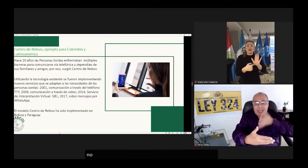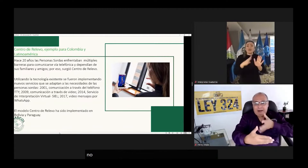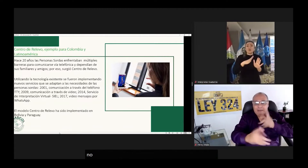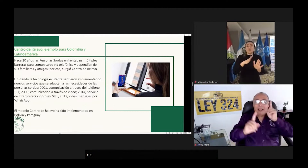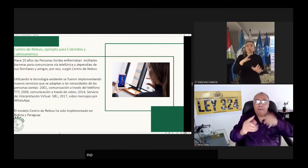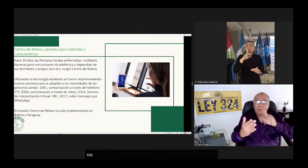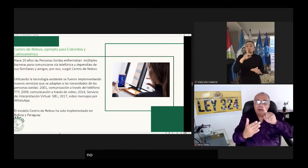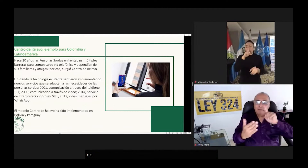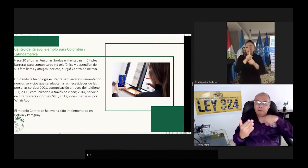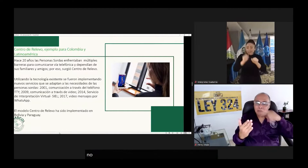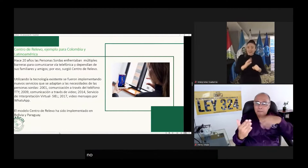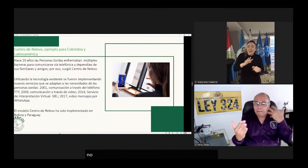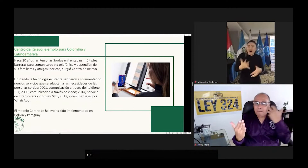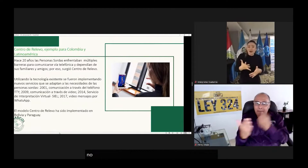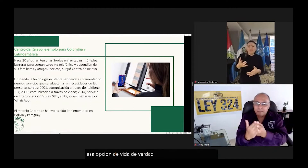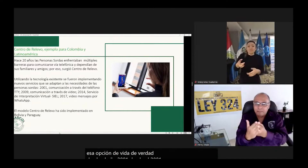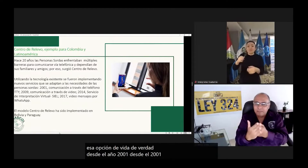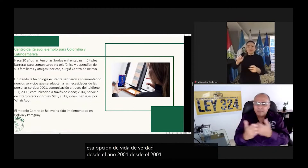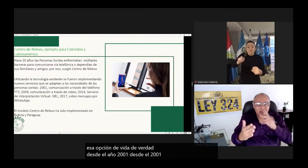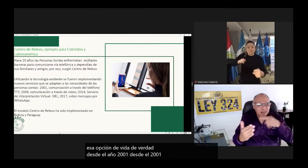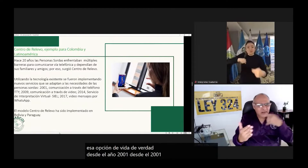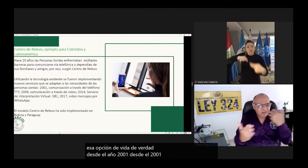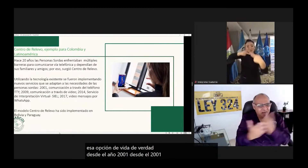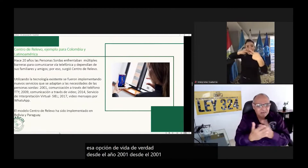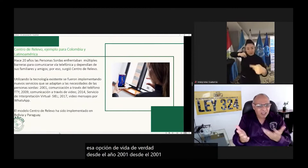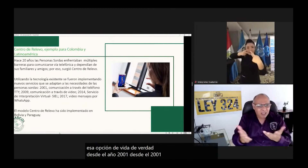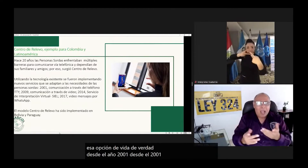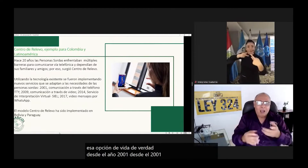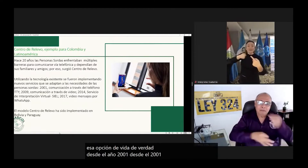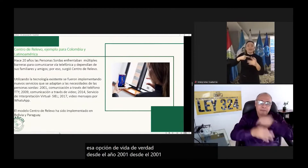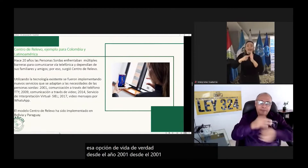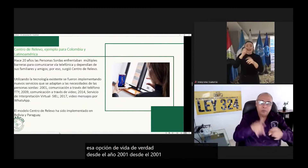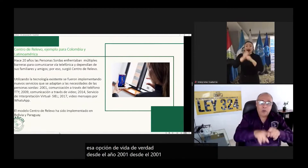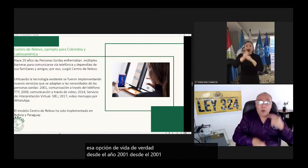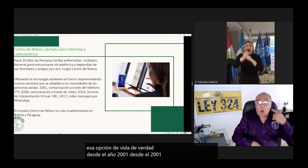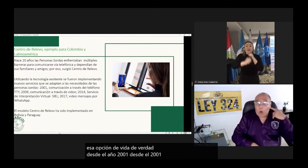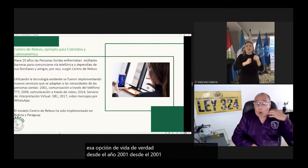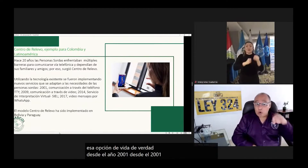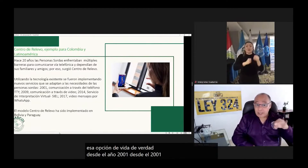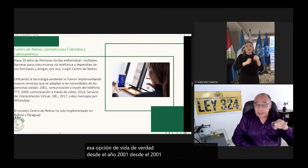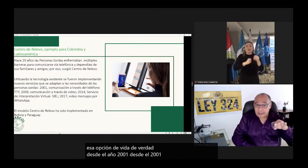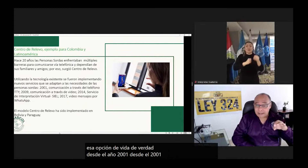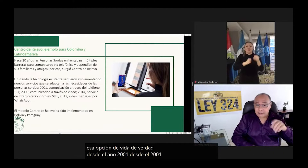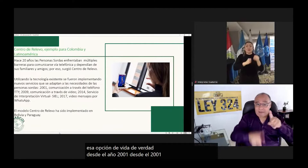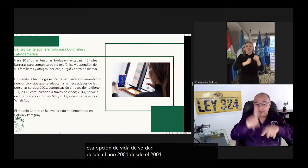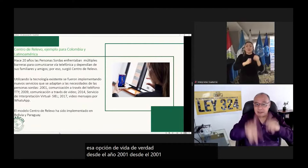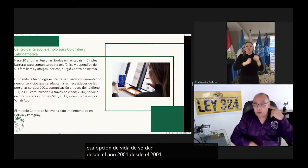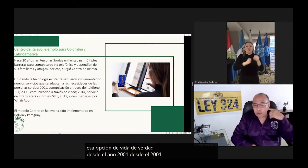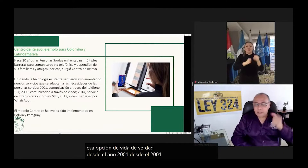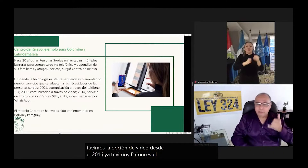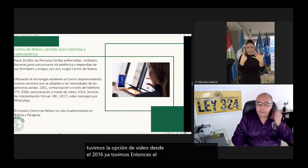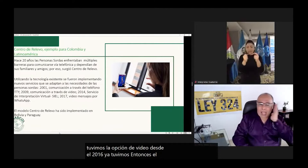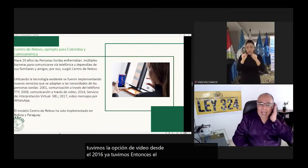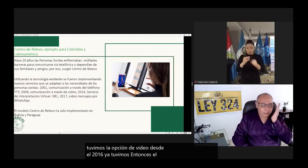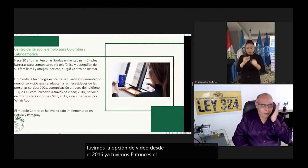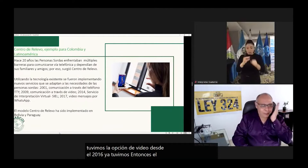de video, desde el 2016 ya tuvimos entonces el servicio de interpretación en línea y ahora también tenemos